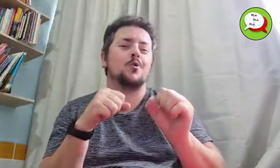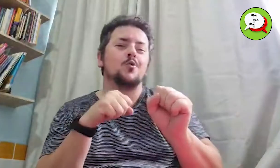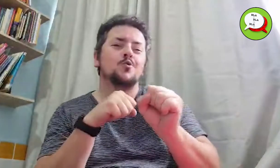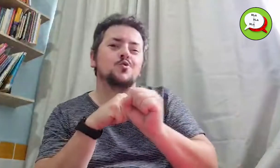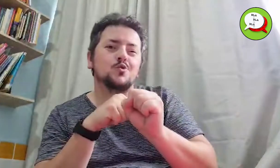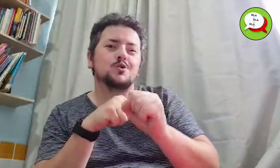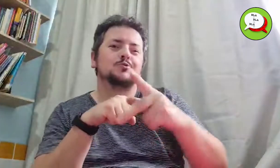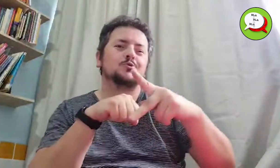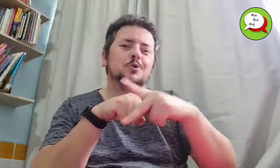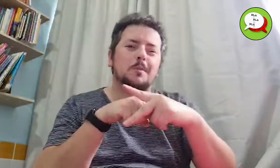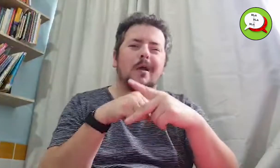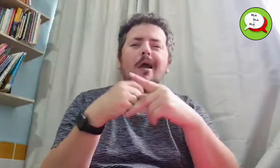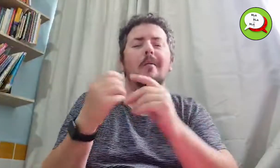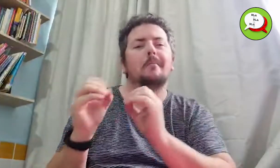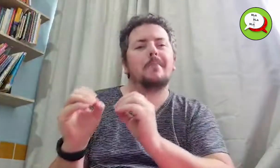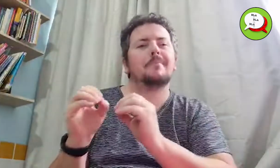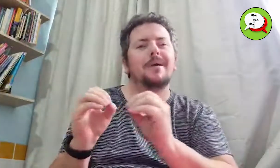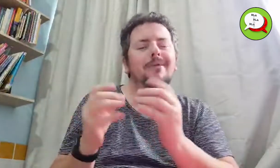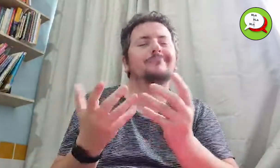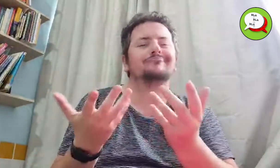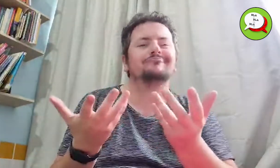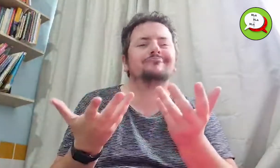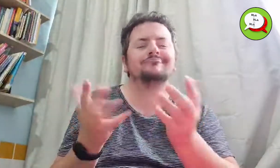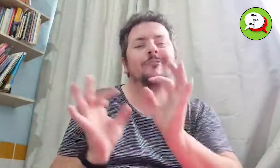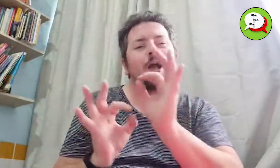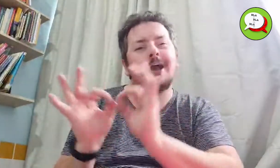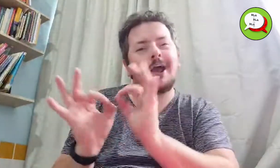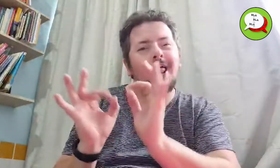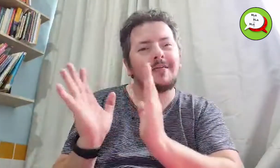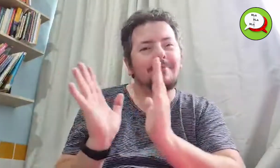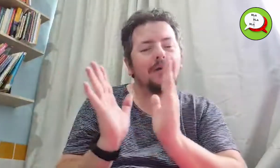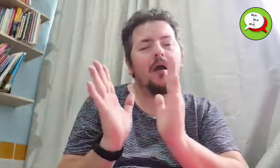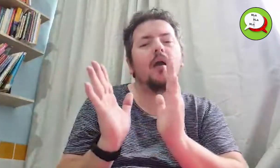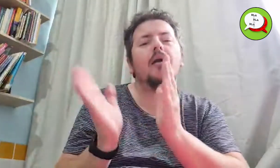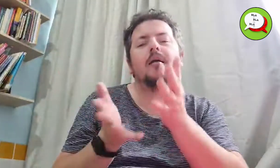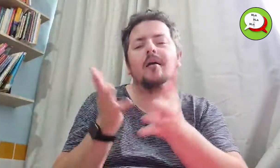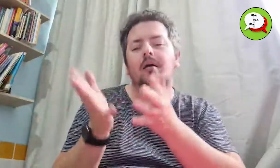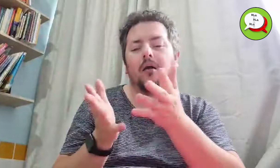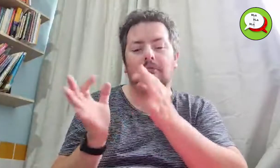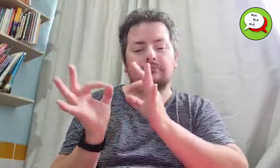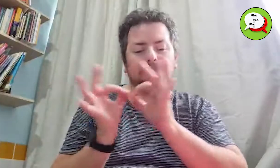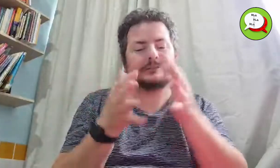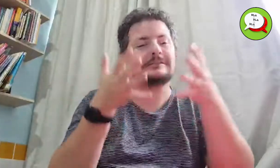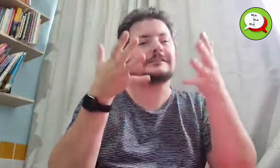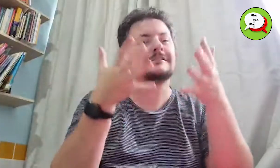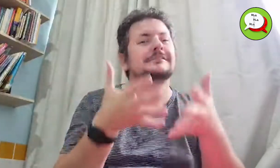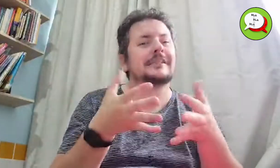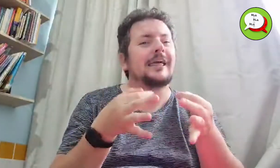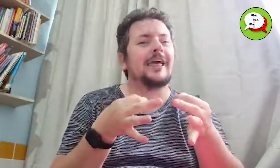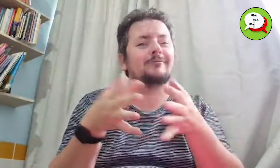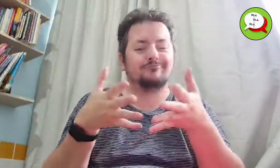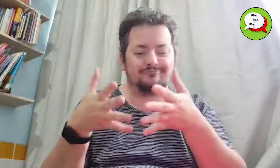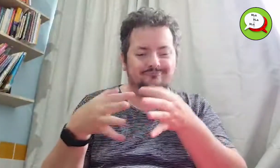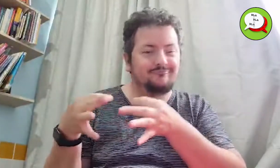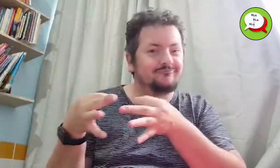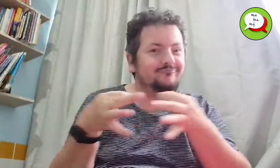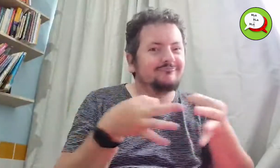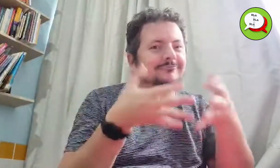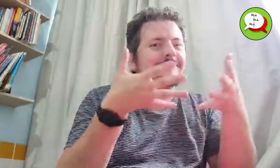por exemplo, verbo, sujeito, preposição, ou então outras estruturas, ver como vai ser a